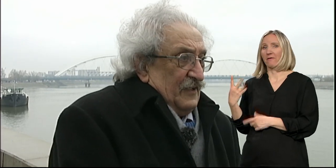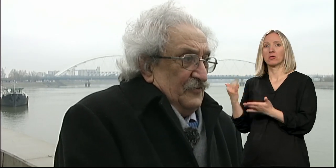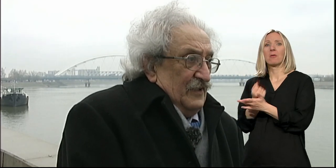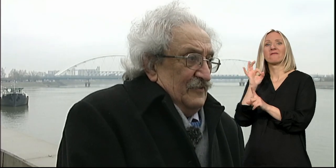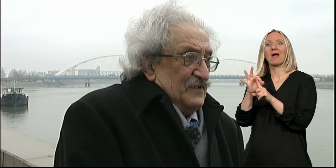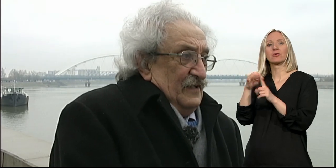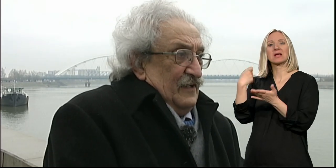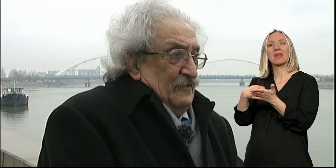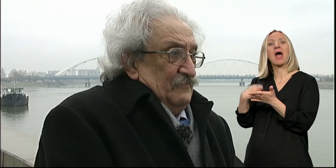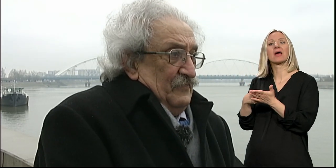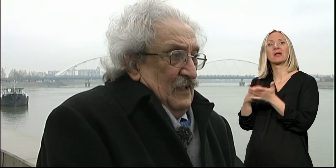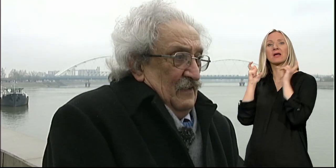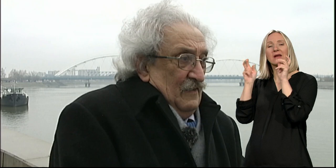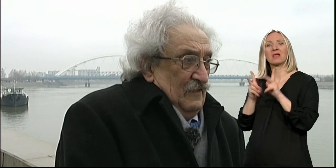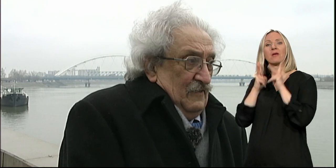februarsku nagradu grada Mostara.